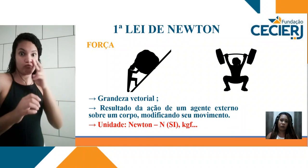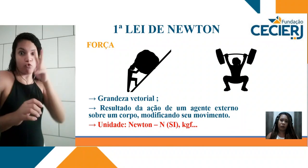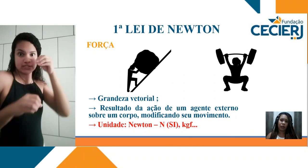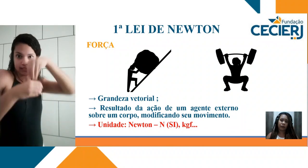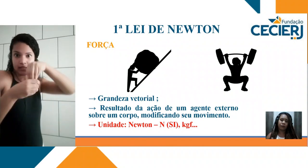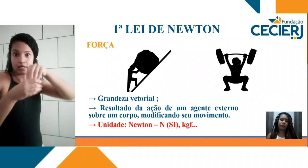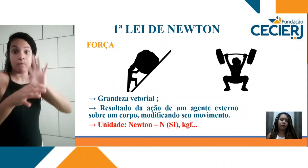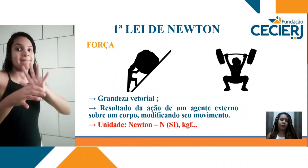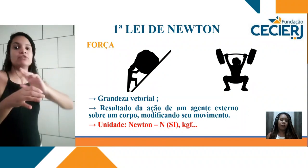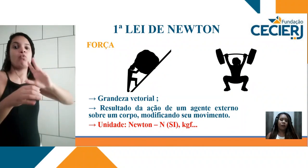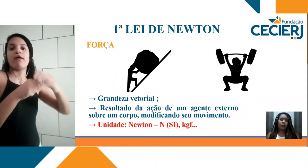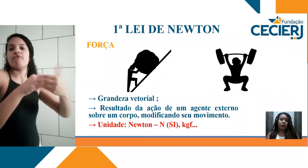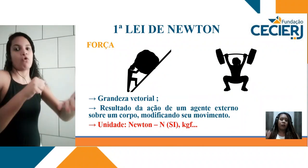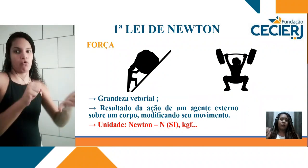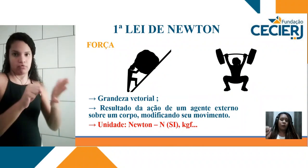externas, ok?